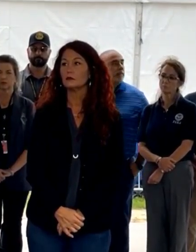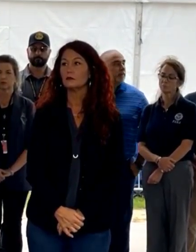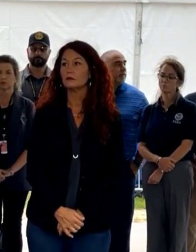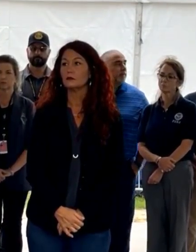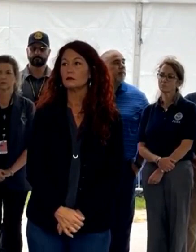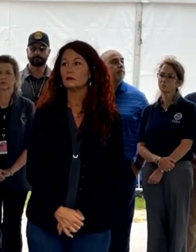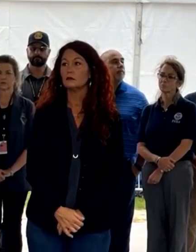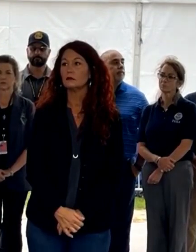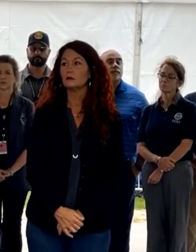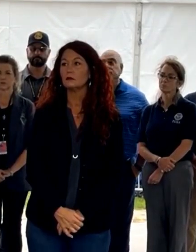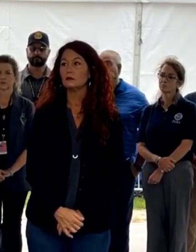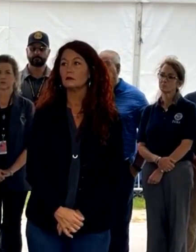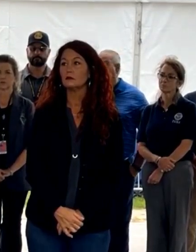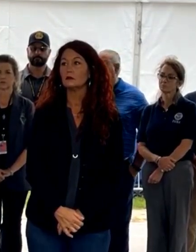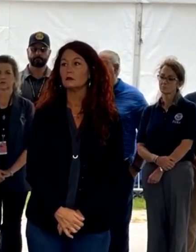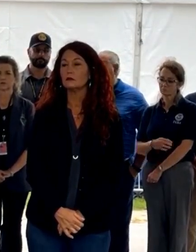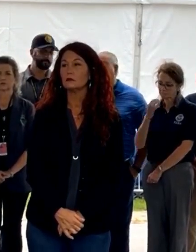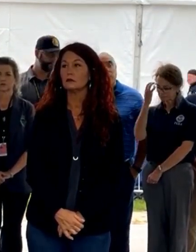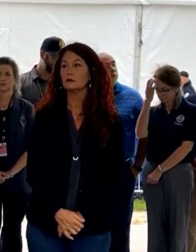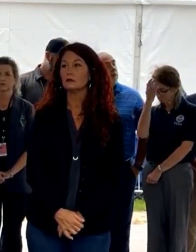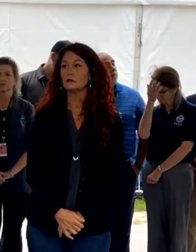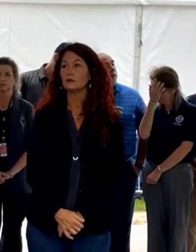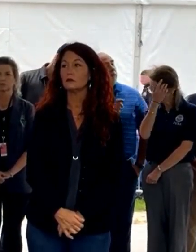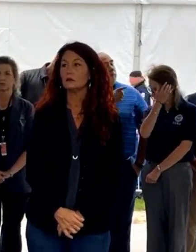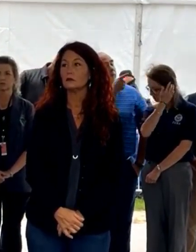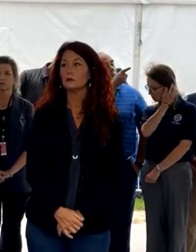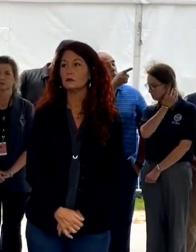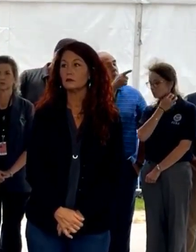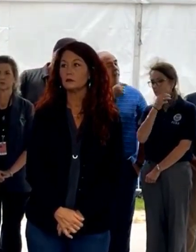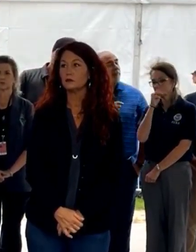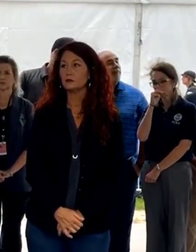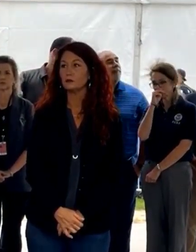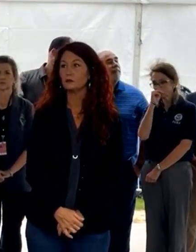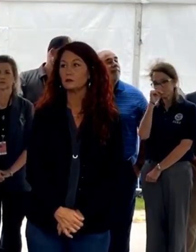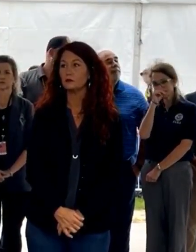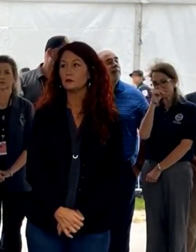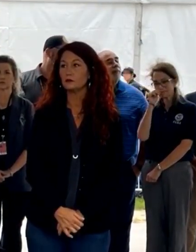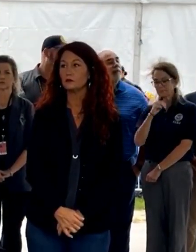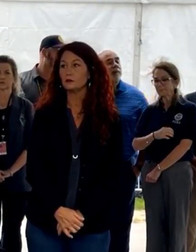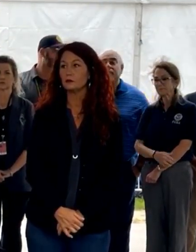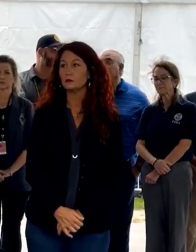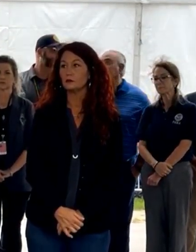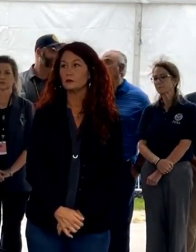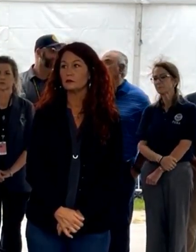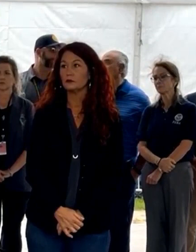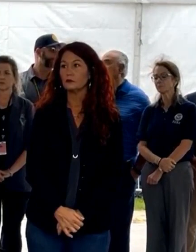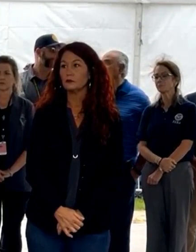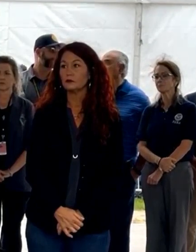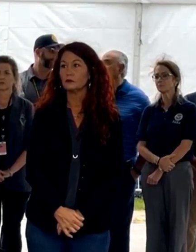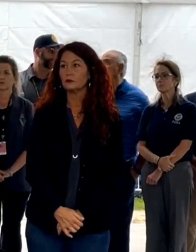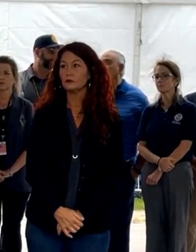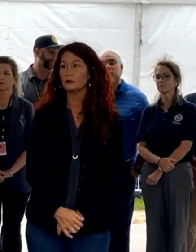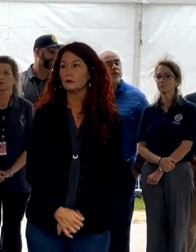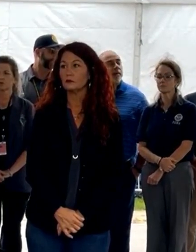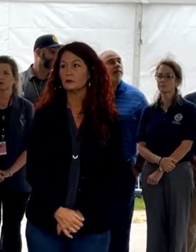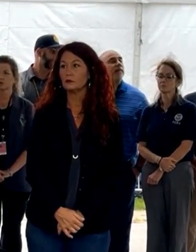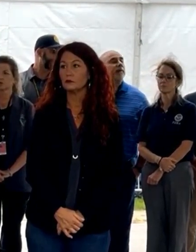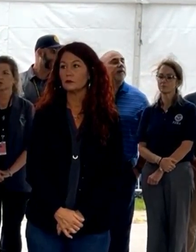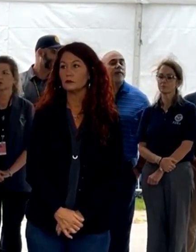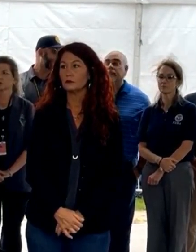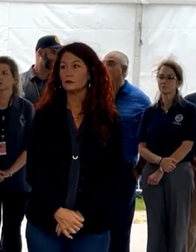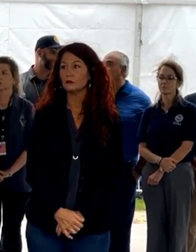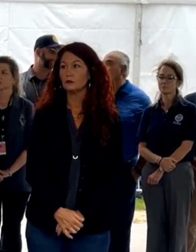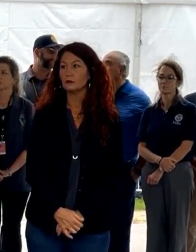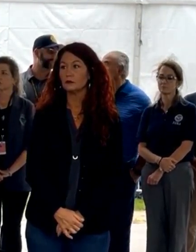en Surfside. Le pedimos de nuevo a todos los floridanos que estén notificados, que se mantengan informados con